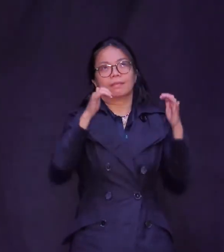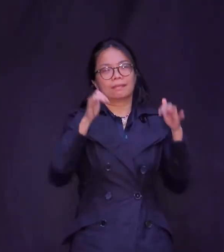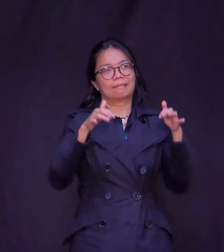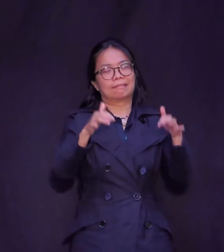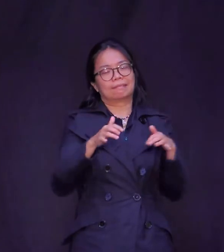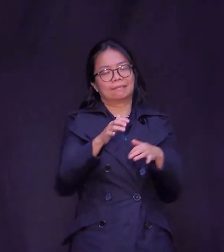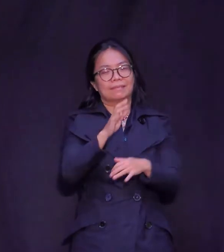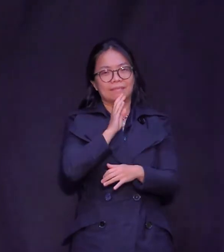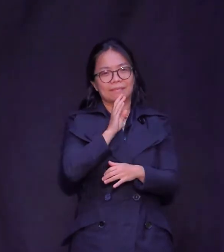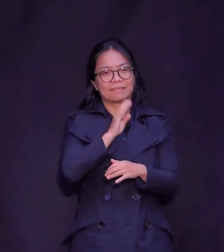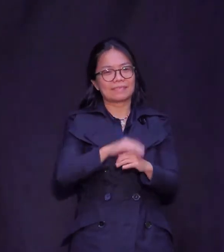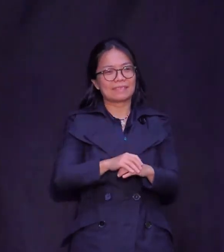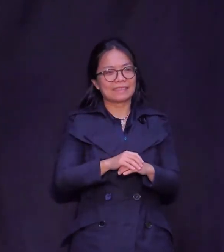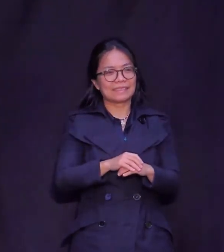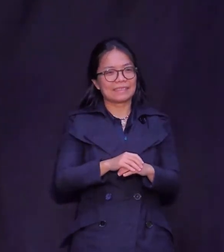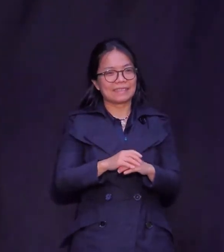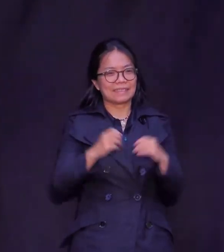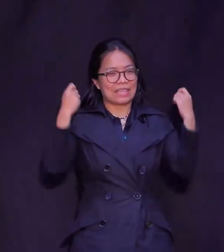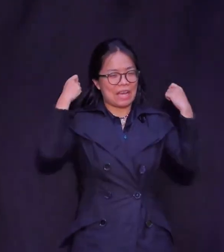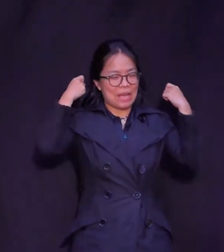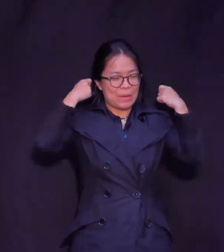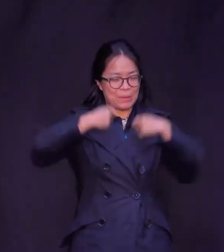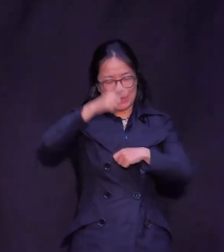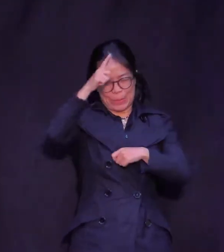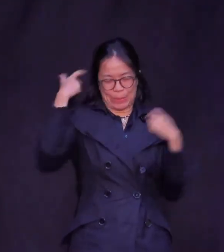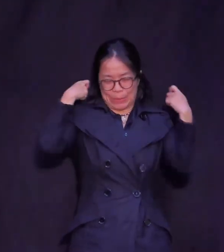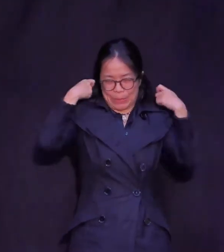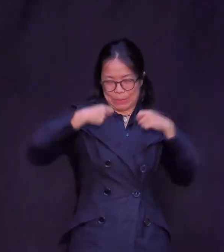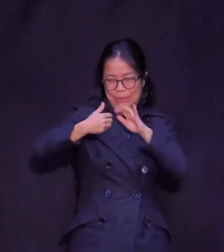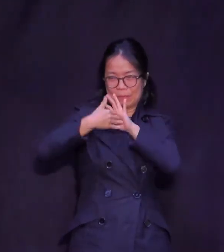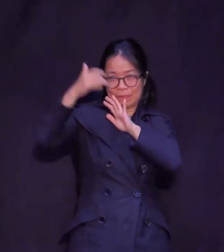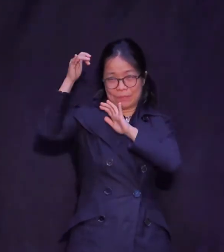了。当雨衣一穿上来的时候呢，